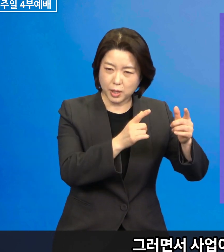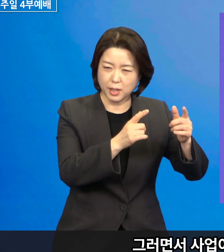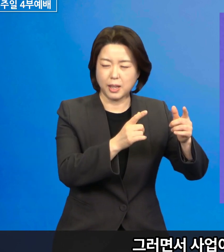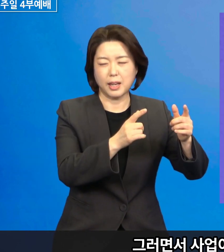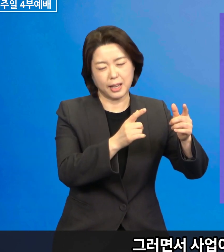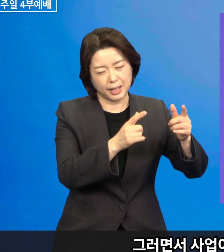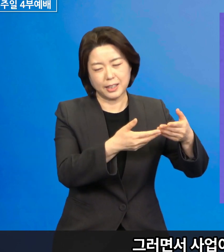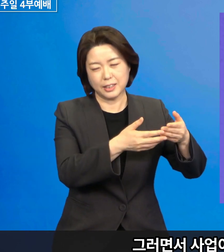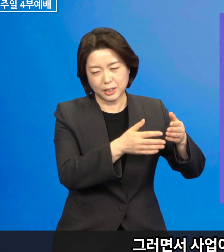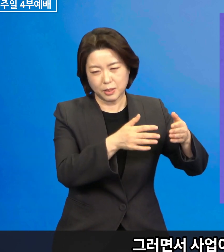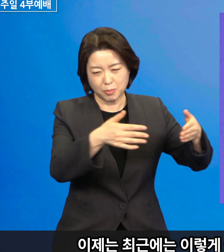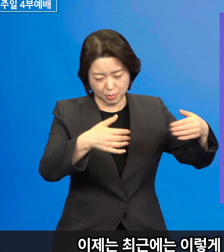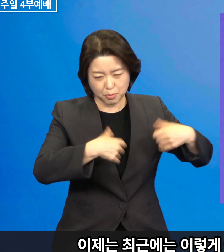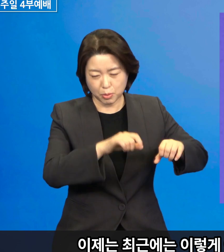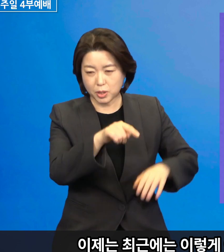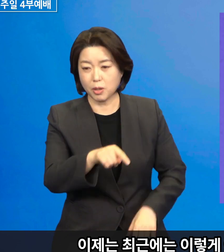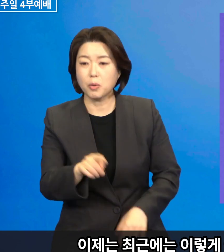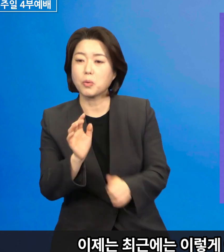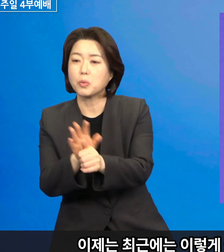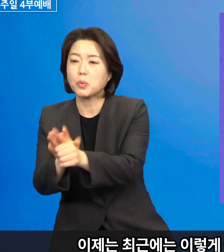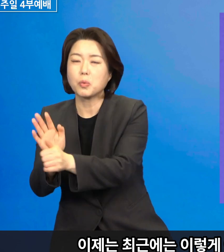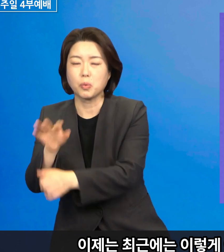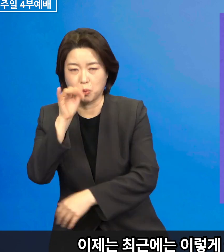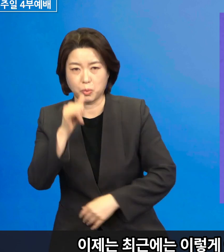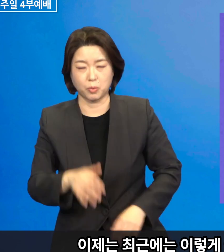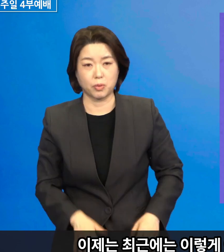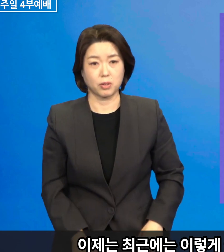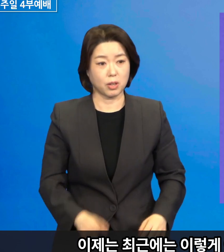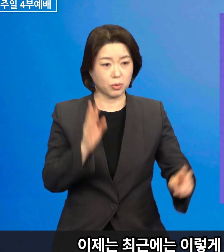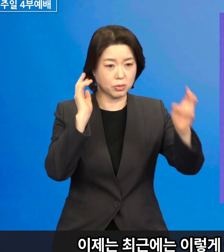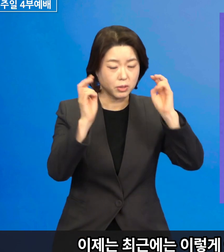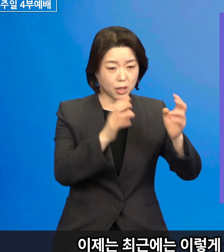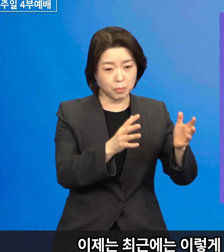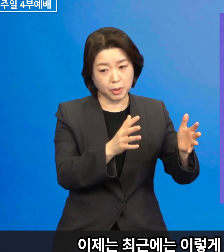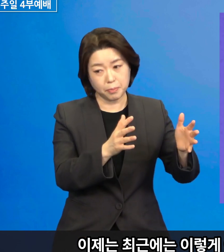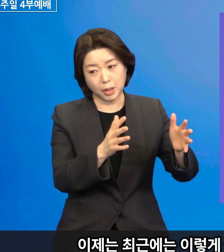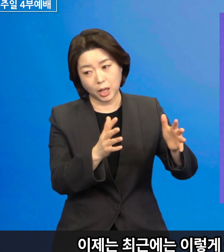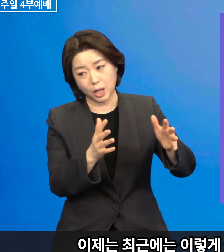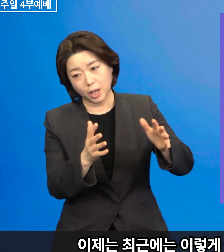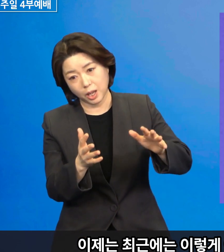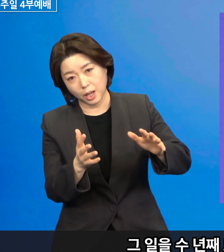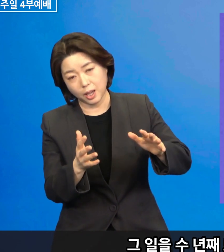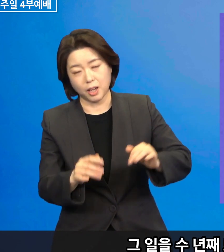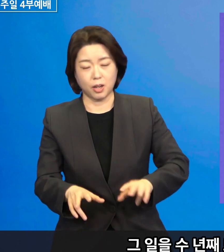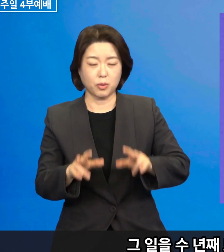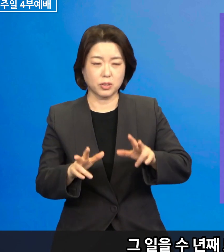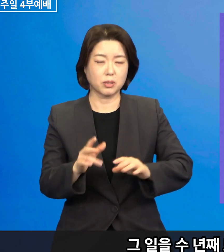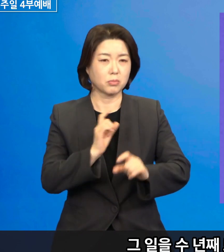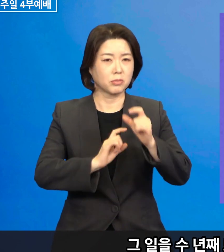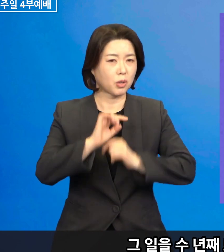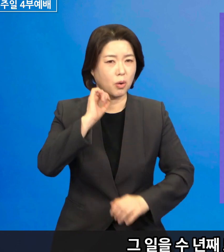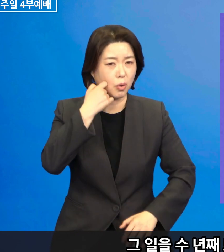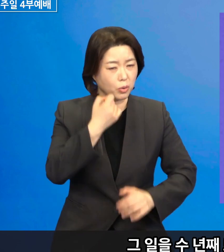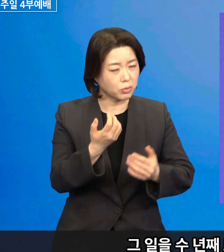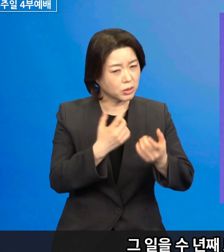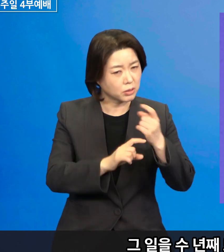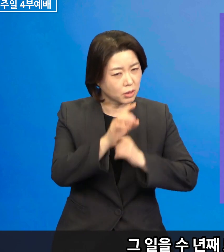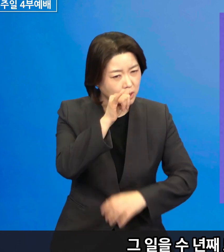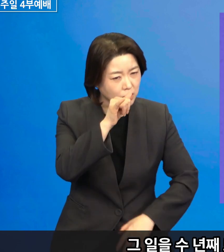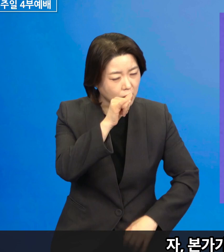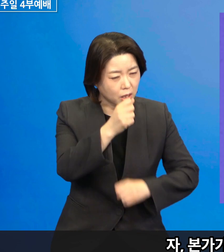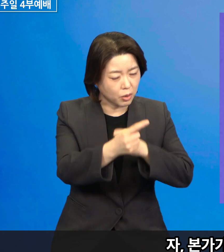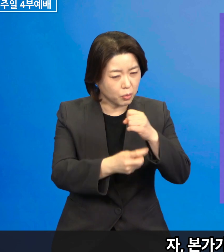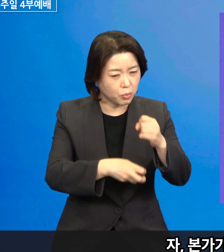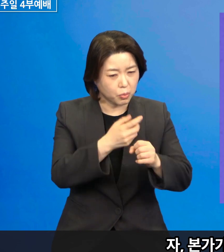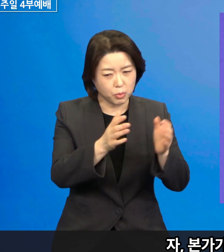그러면서 사업이 기울기 시작해서 이제는 최근에는 이렇게 어려운 일이 더 있을까 싶은 그 일을 수년째 보내고